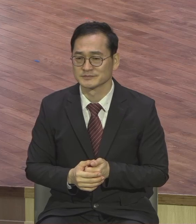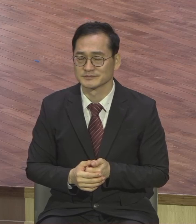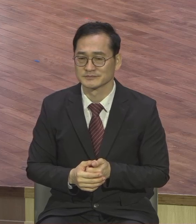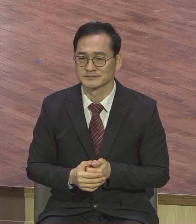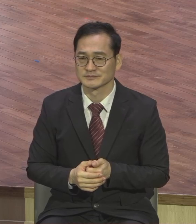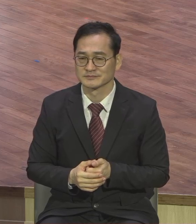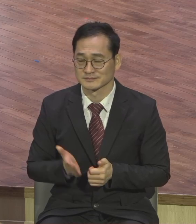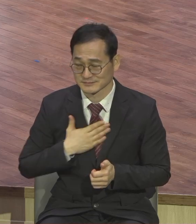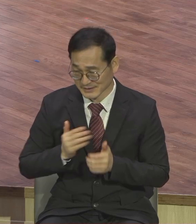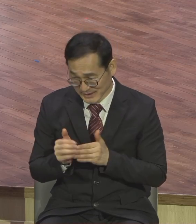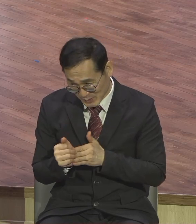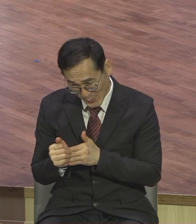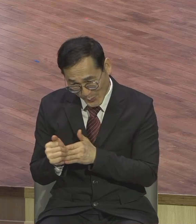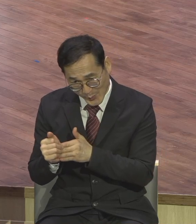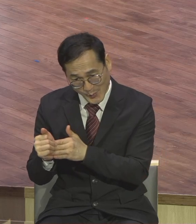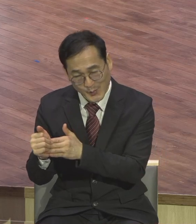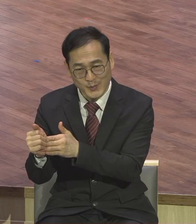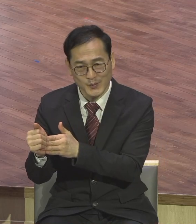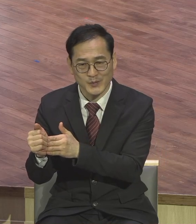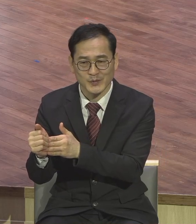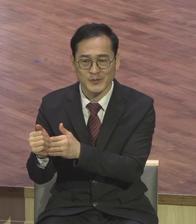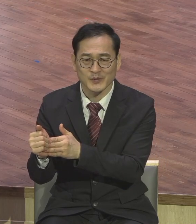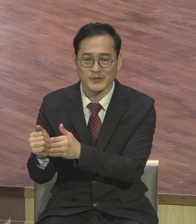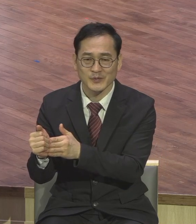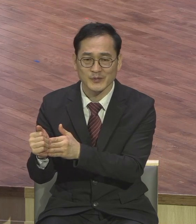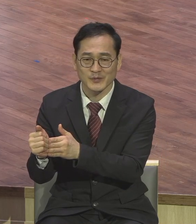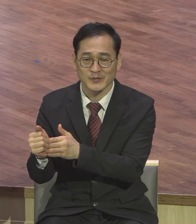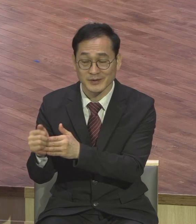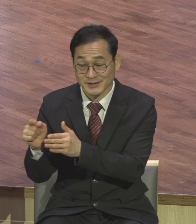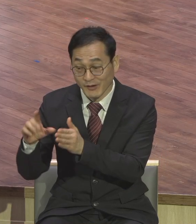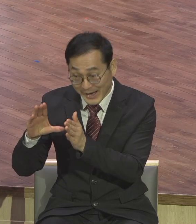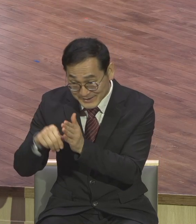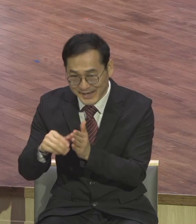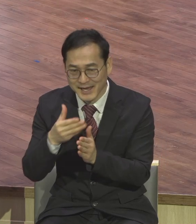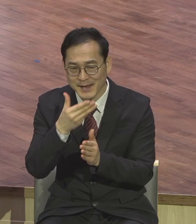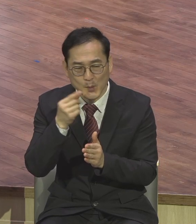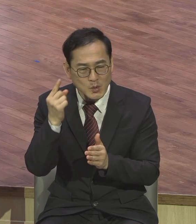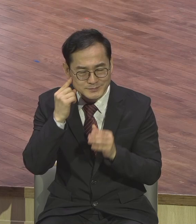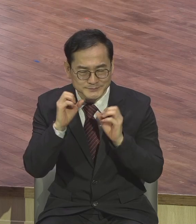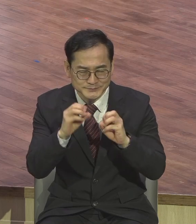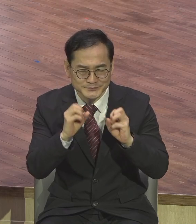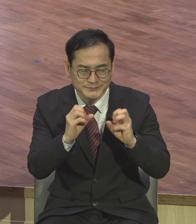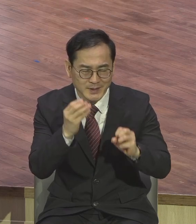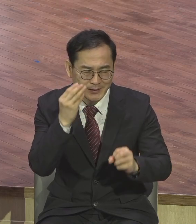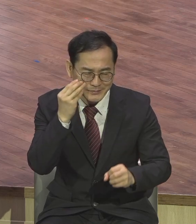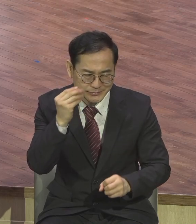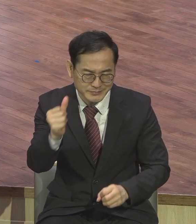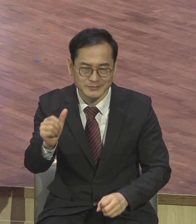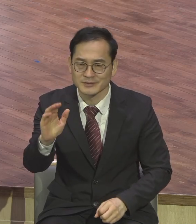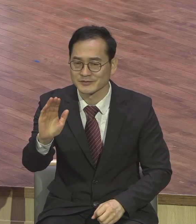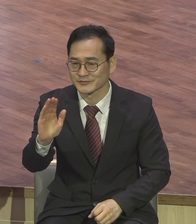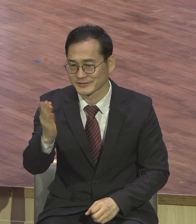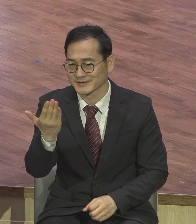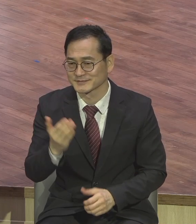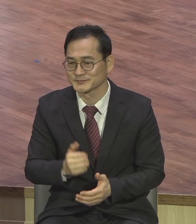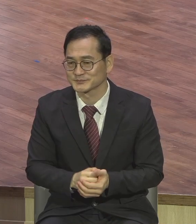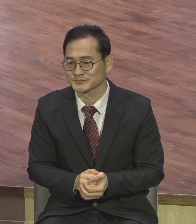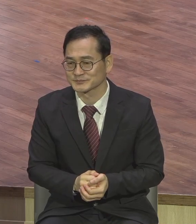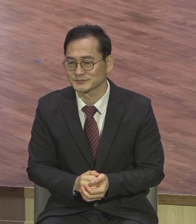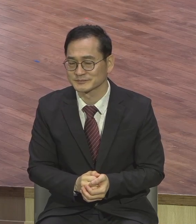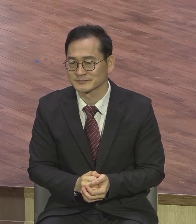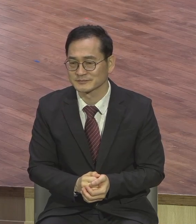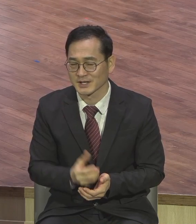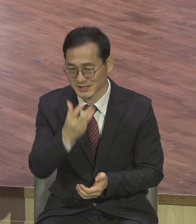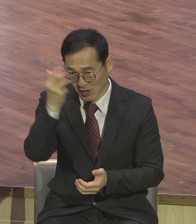우리가 237 나라 5천 종족 복음화를 그때 비로소 누리게 되는 겁니다. 그래서 오직 성령 충만을